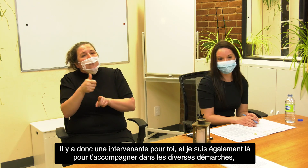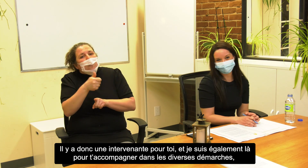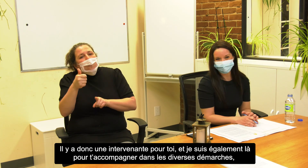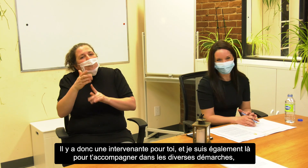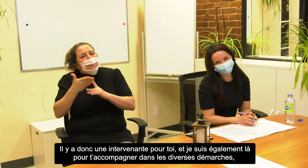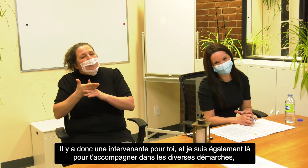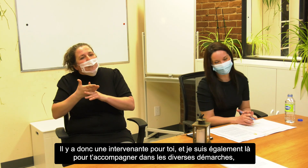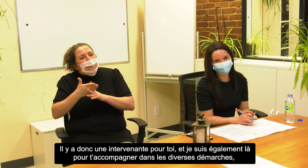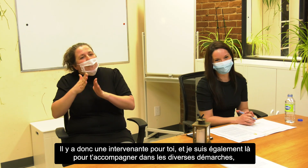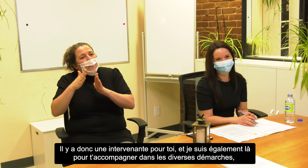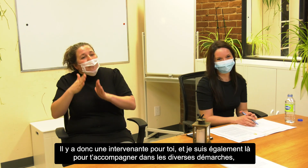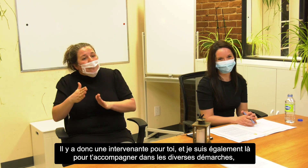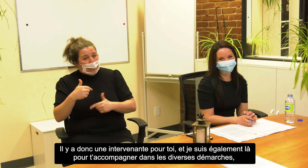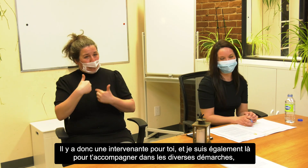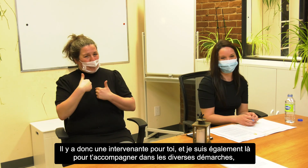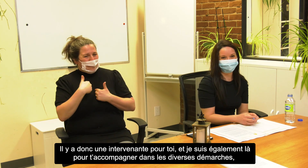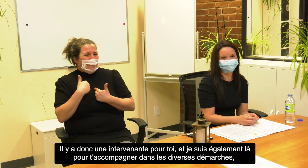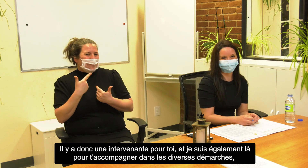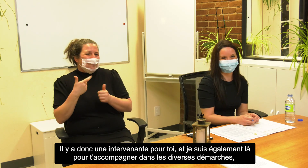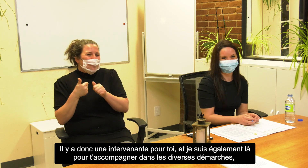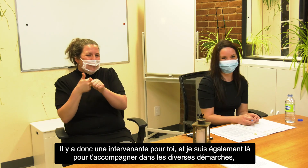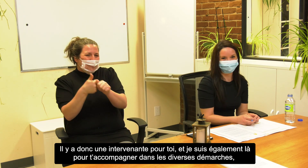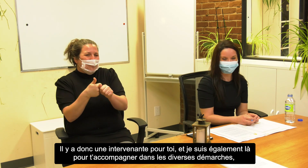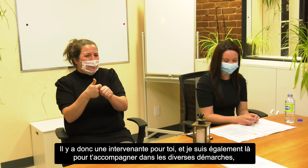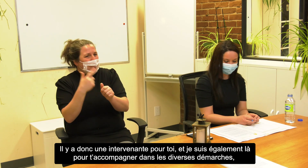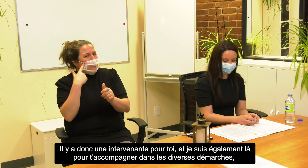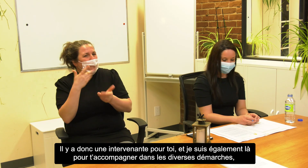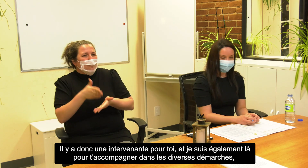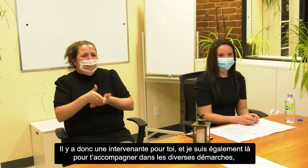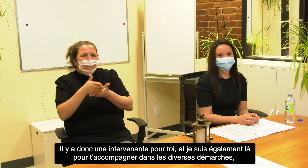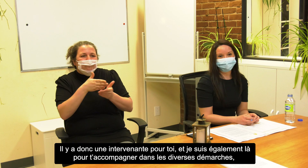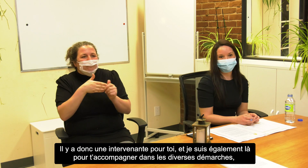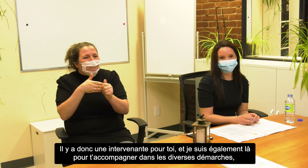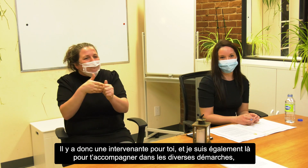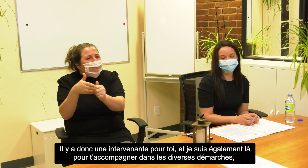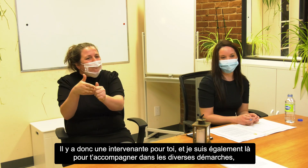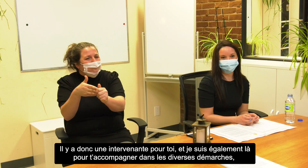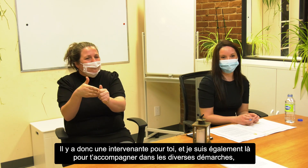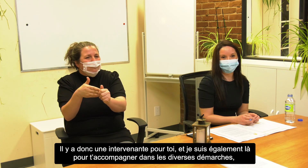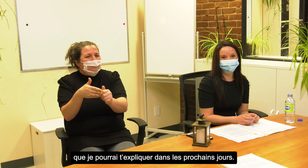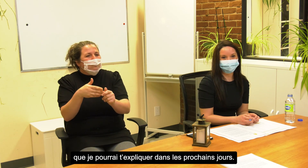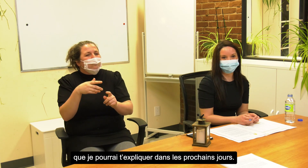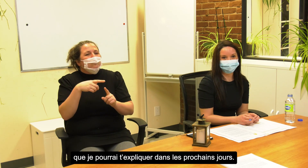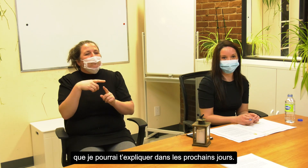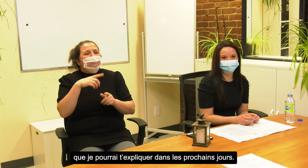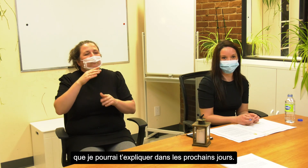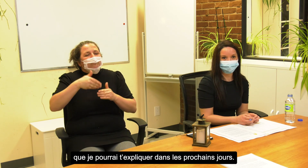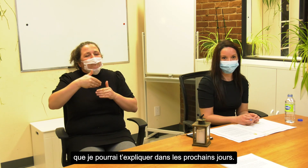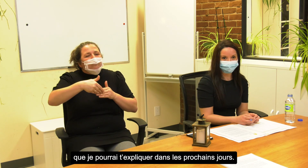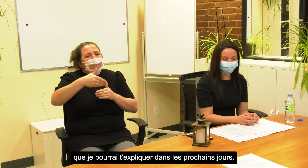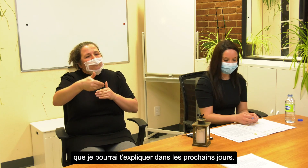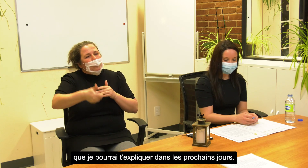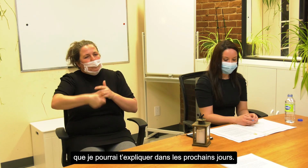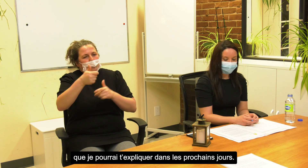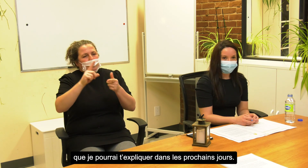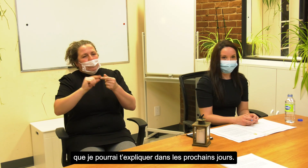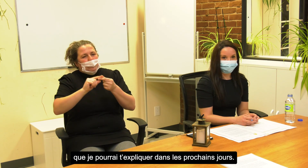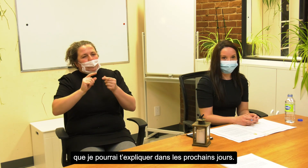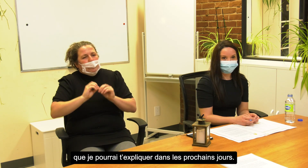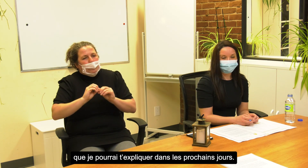d'être moi d'ailleurs. Ça va me faire un plaisir de t'accompagner. On va pouvoir revoir ça avec toi là, dans les prochains jours. Puis comme